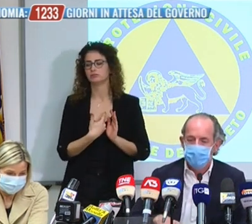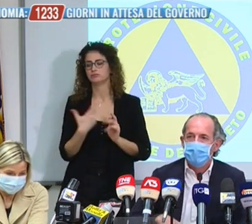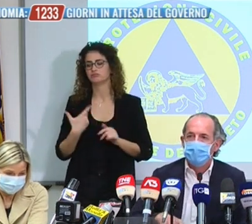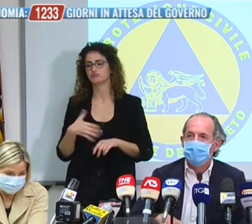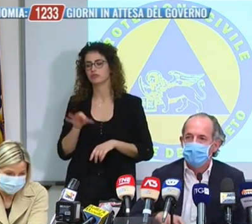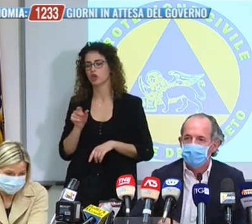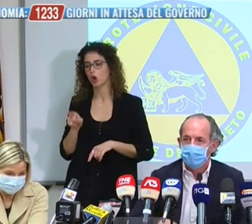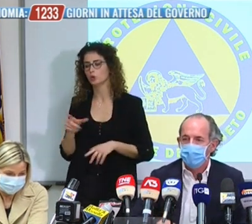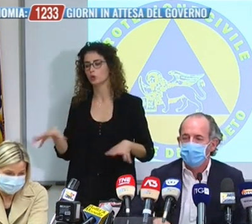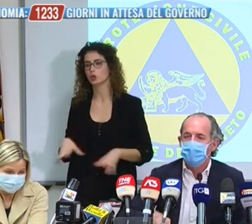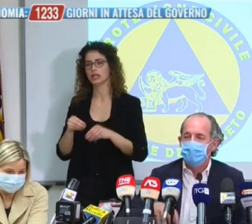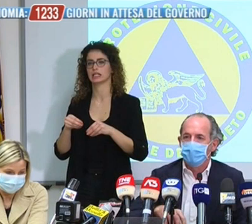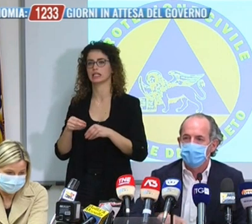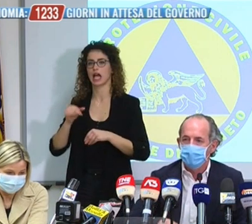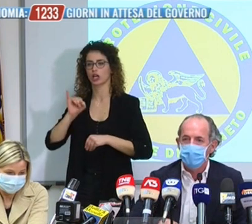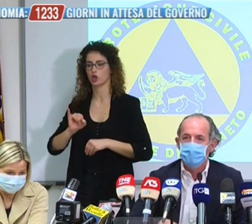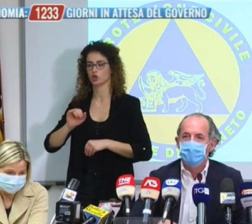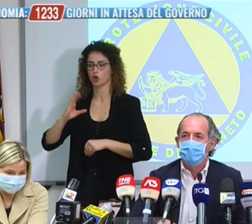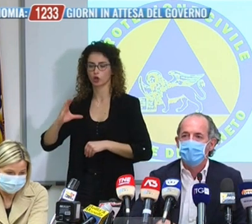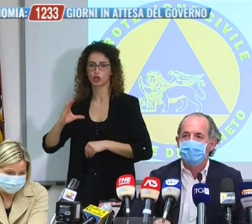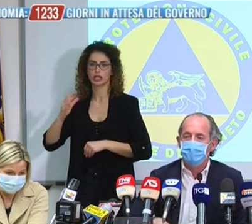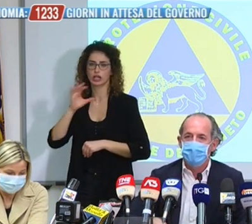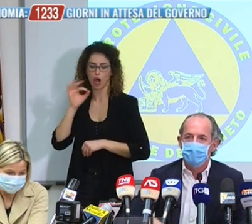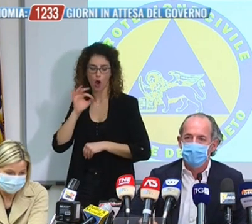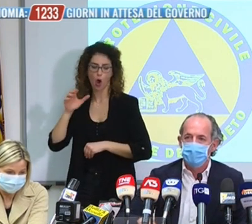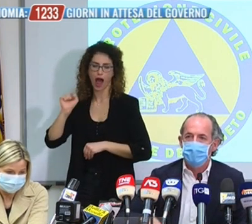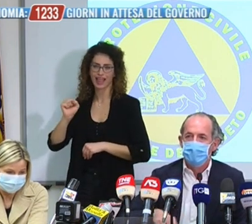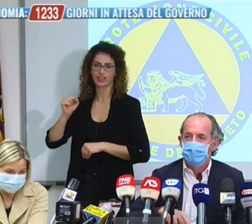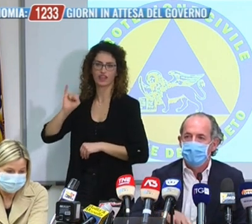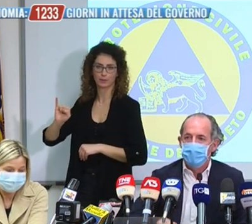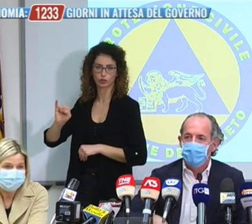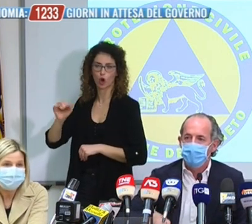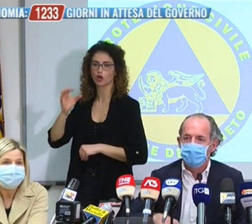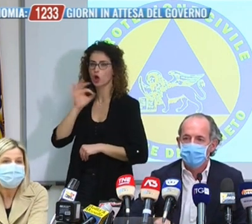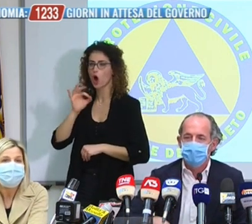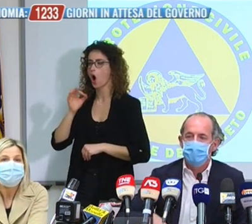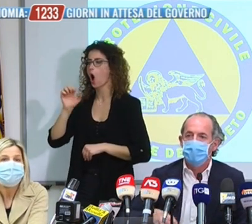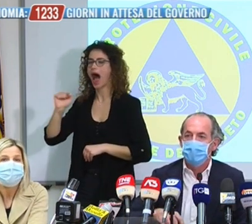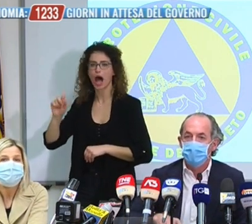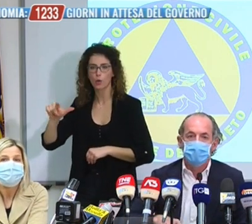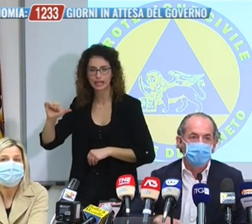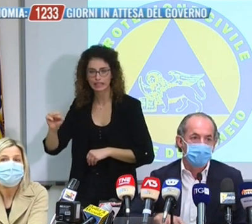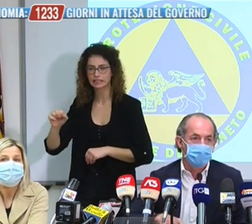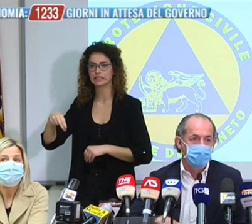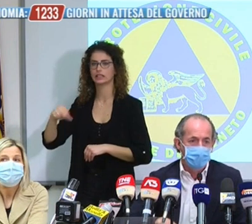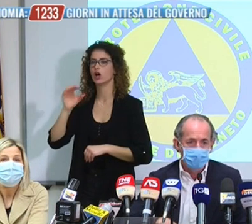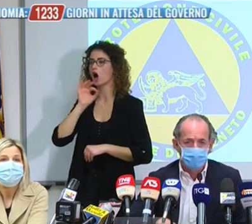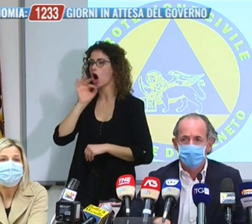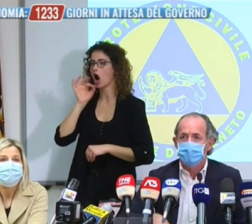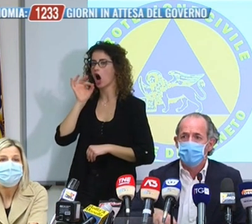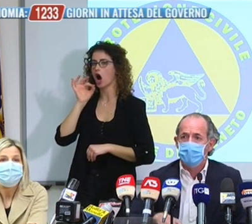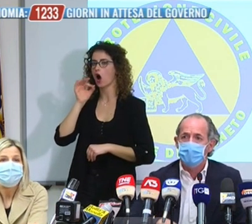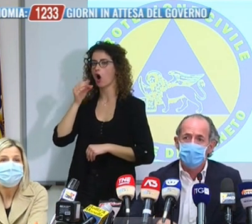che so, con l'idrossiclorochina piuttosto che con gli antinfiammatori, l'aulin e tutte queste robe, o